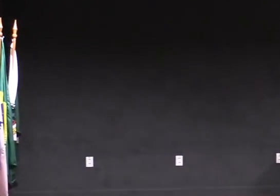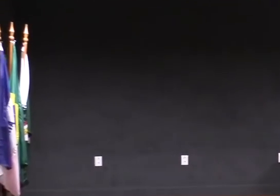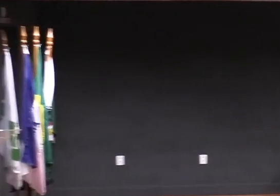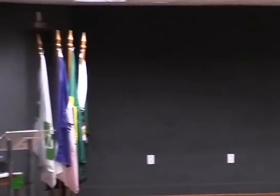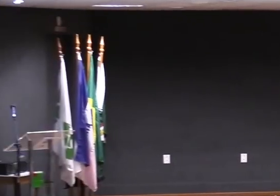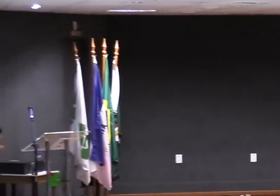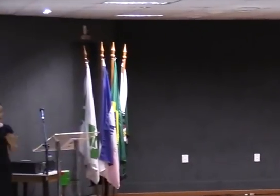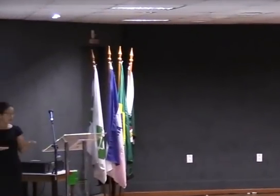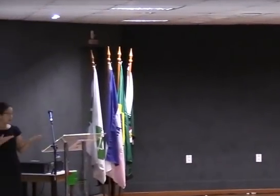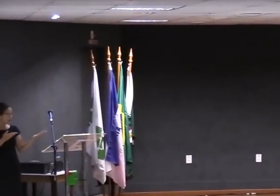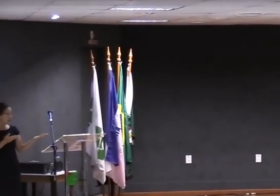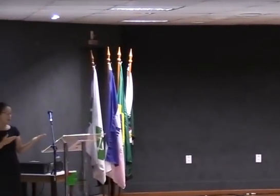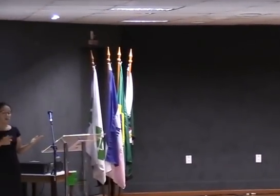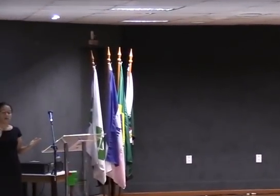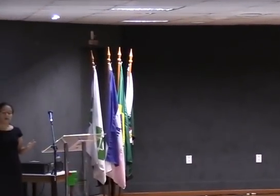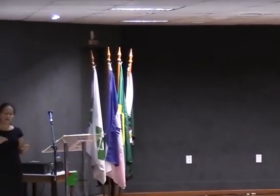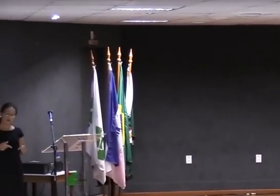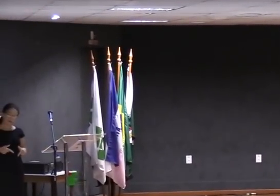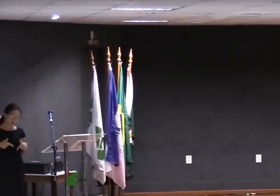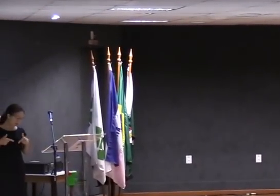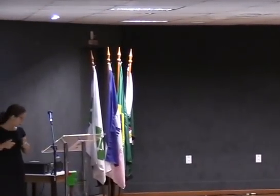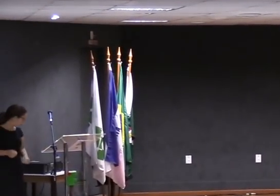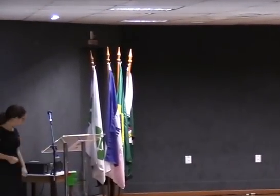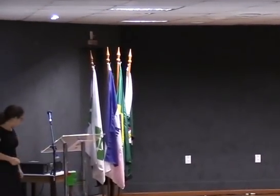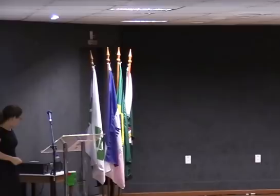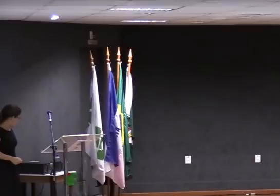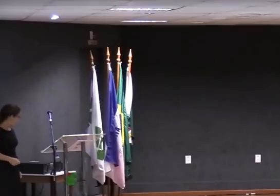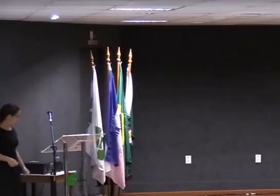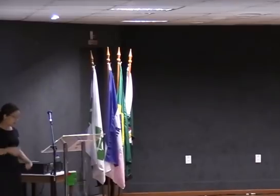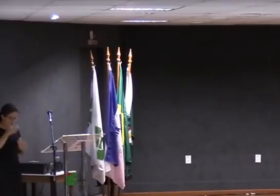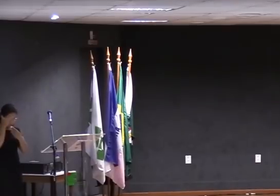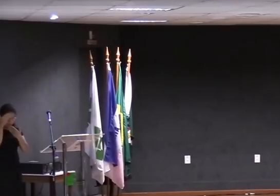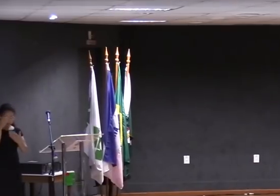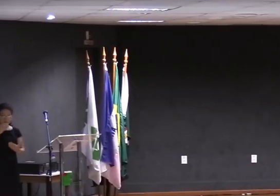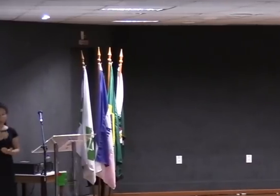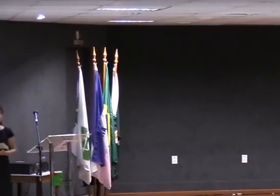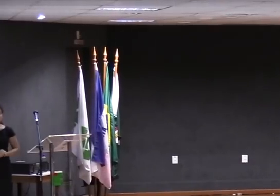Então, essa aqui é uma ação que tem... Muito obrigado.